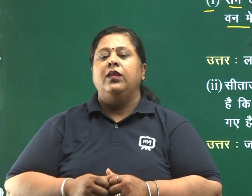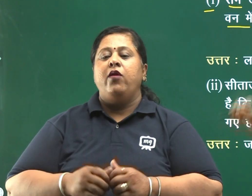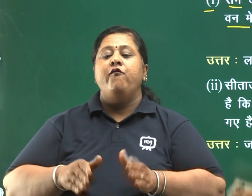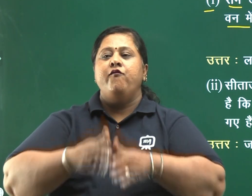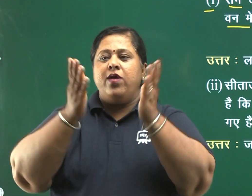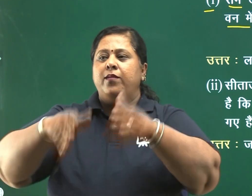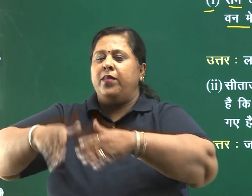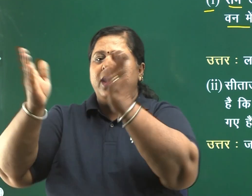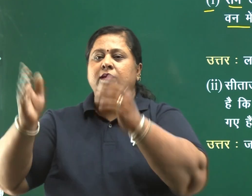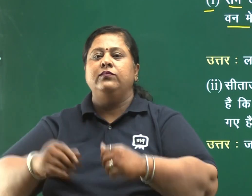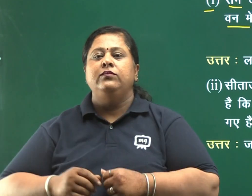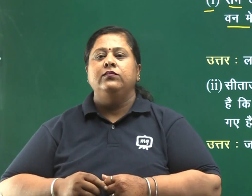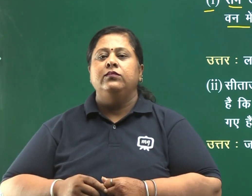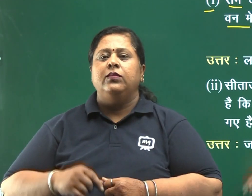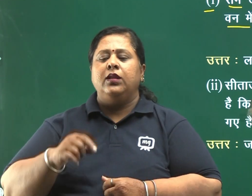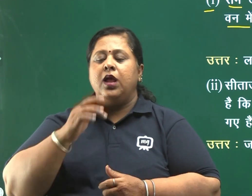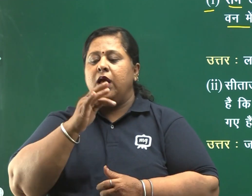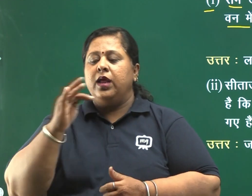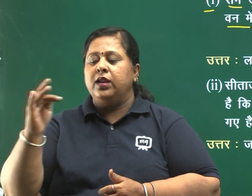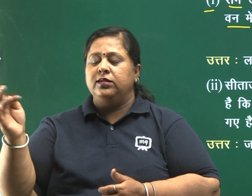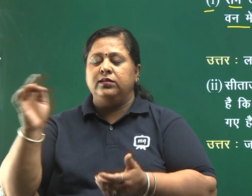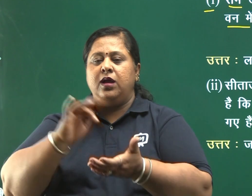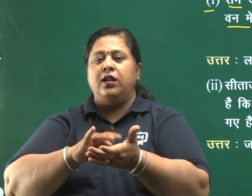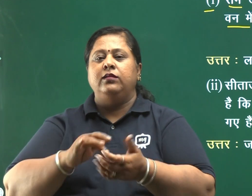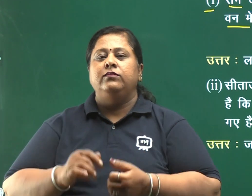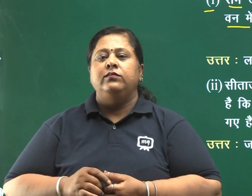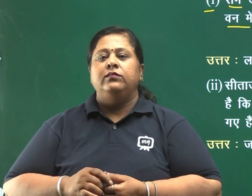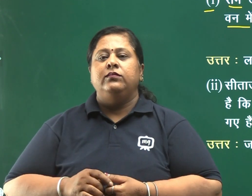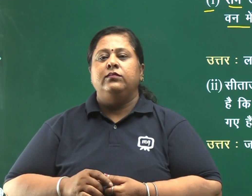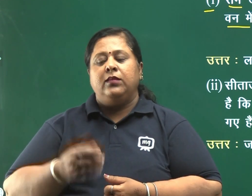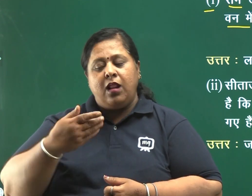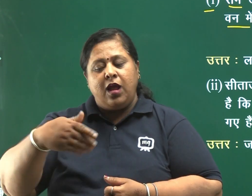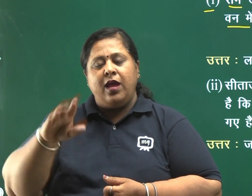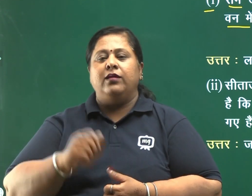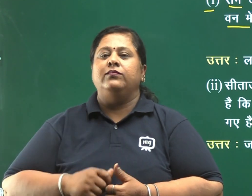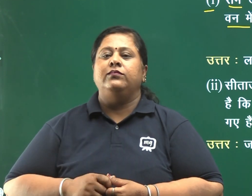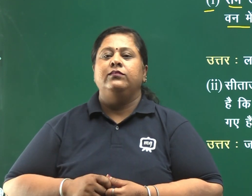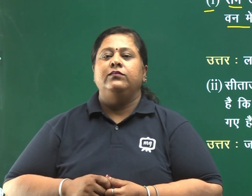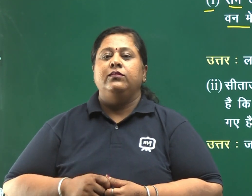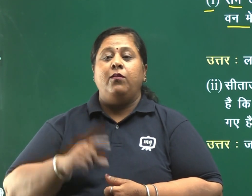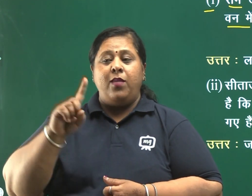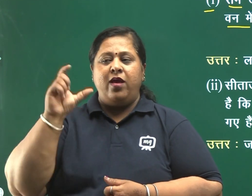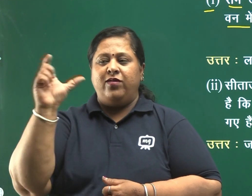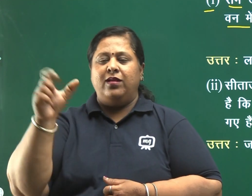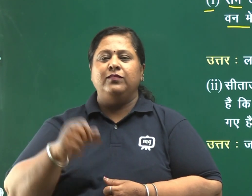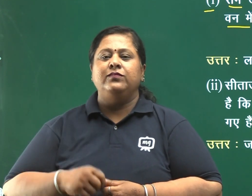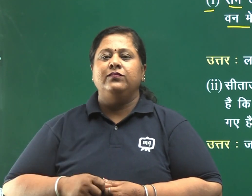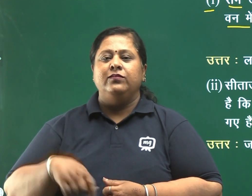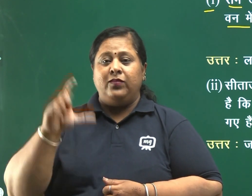वन में रिक्त स्थान गए। पहला